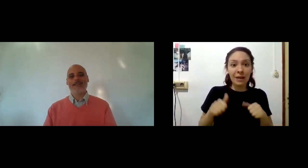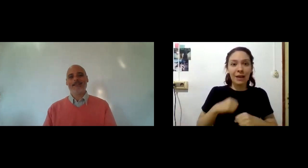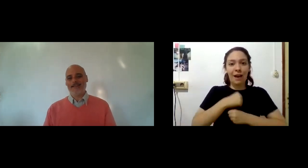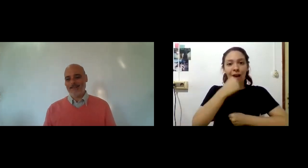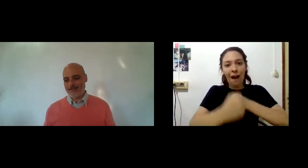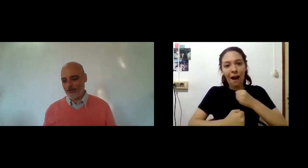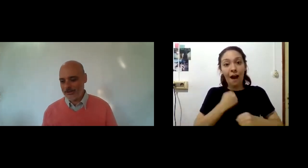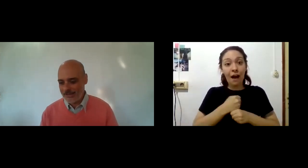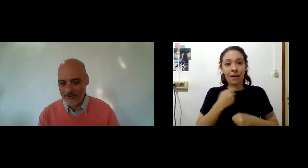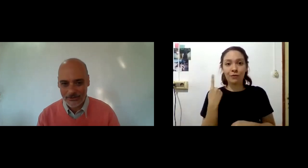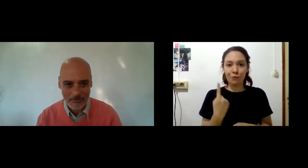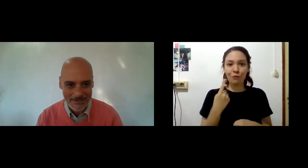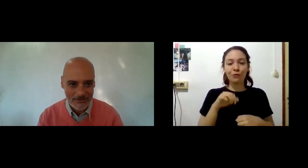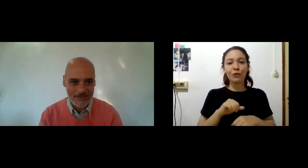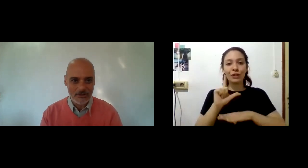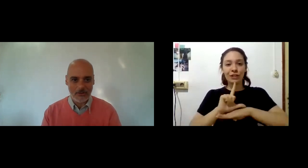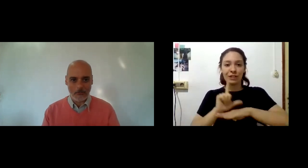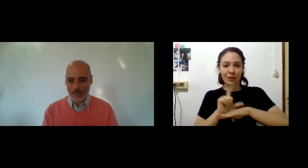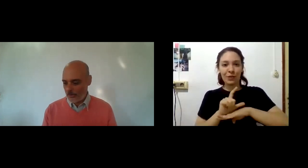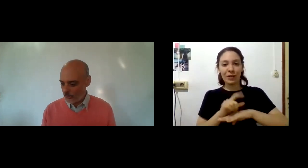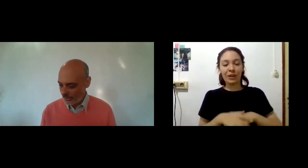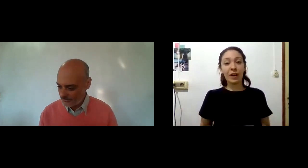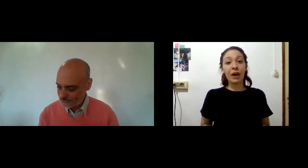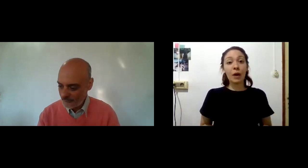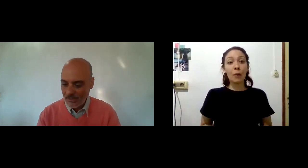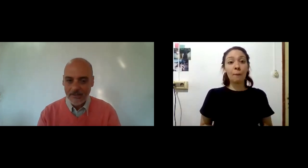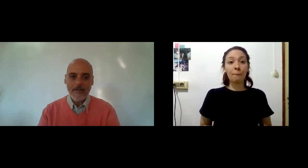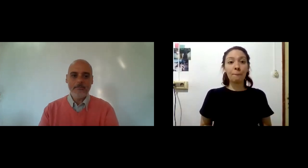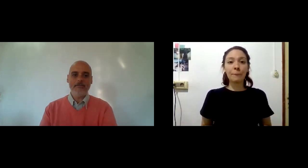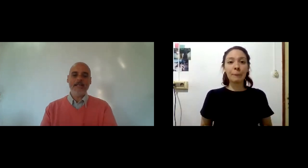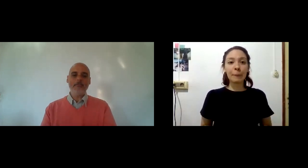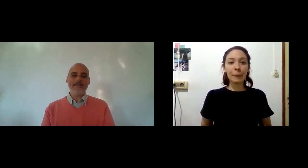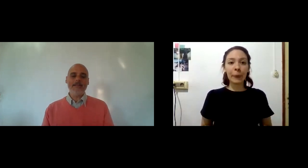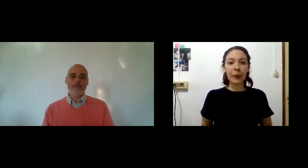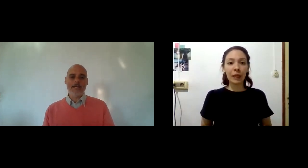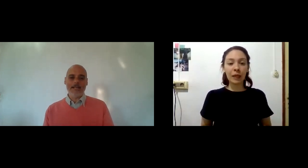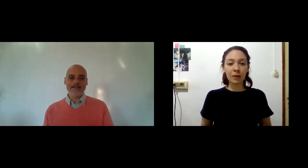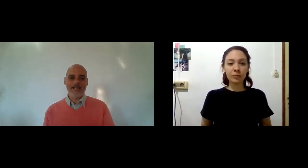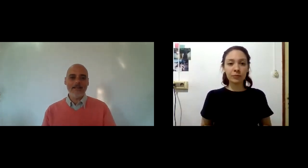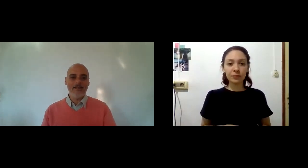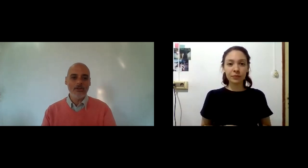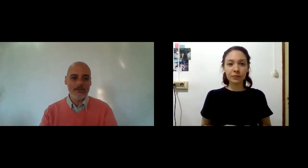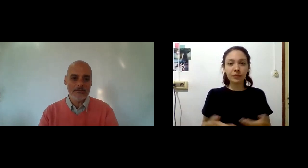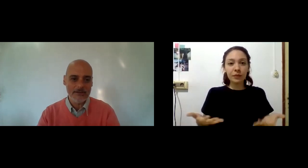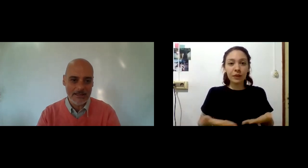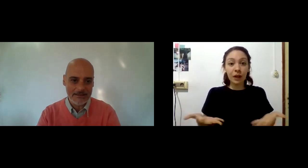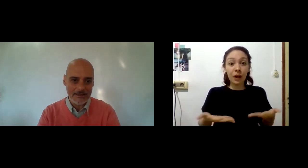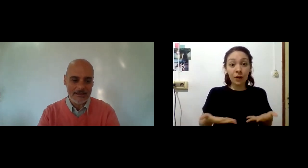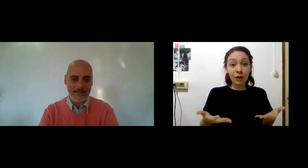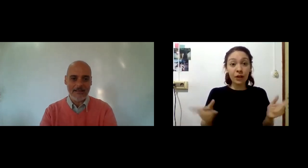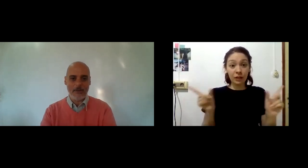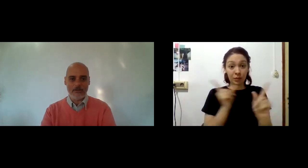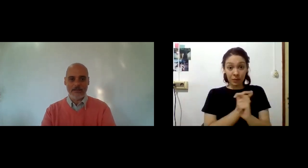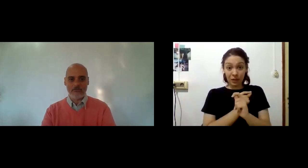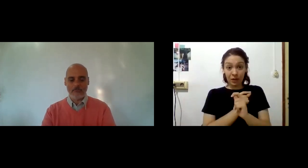como contentos pensando que eso va a poder ocurrir. Bien, finalmente, para la charla de hoy,